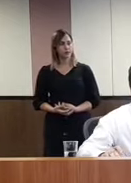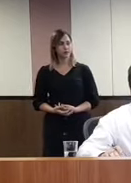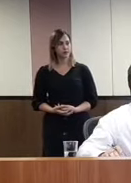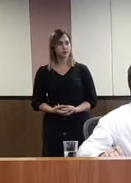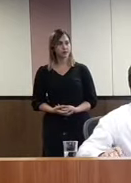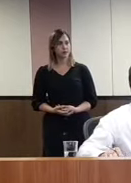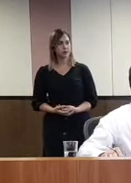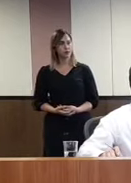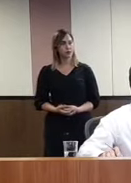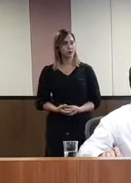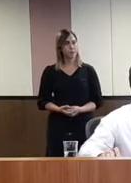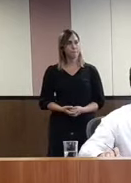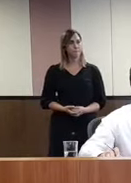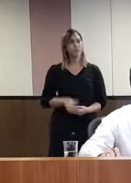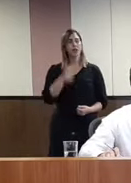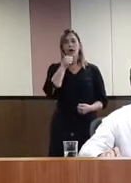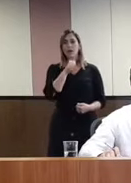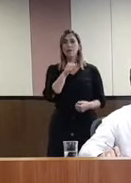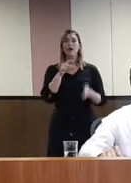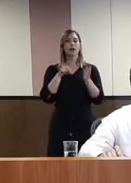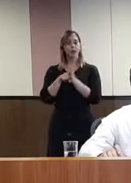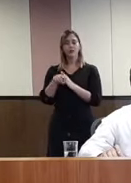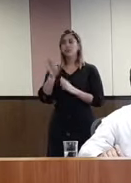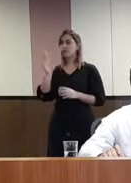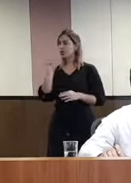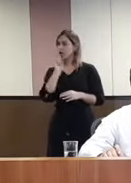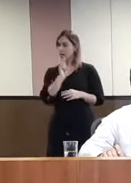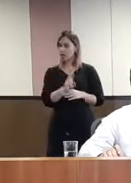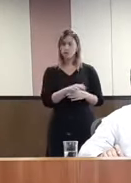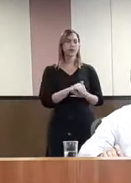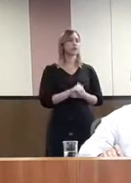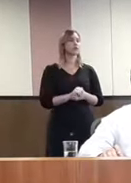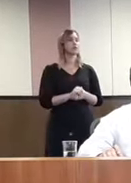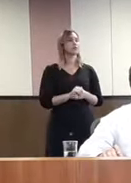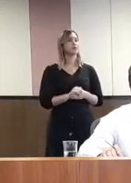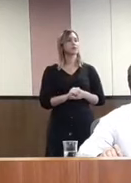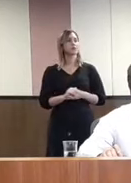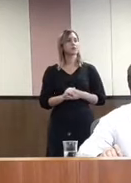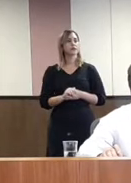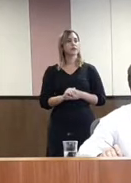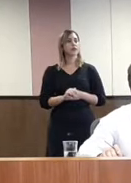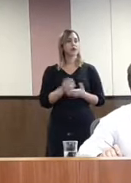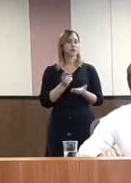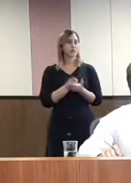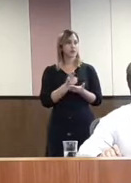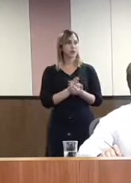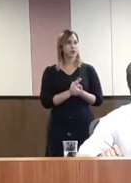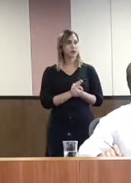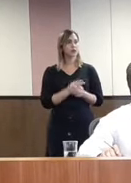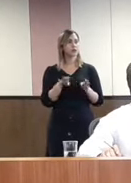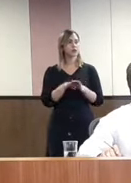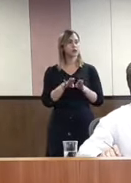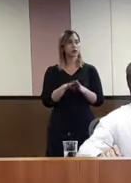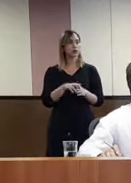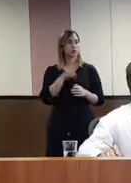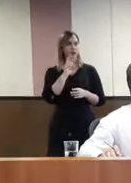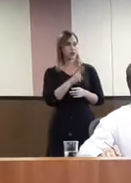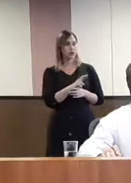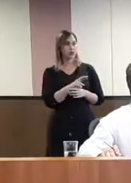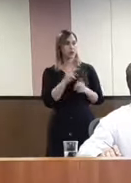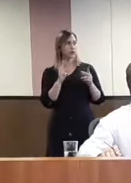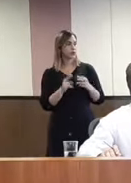A repórter Nayara Alencar fez uma pergunta que o secretário Gilberto já respondeu com relação à questão da disponibilidade dos kits e a mesma coisa se refere ao Ricardo Augusto, lá de